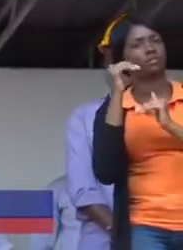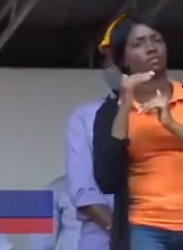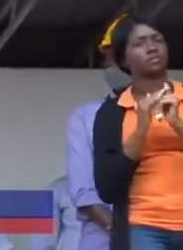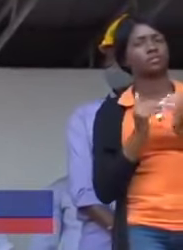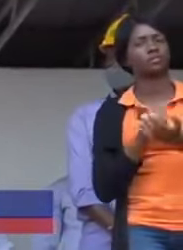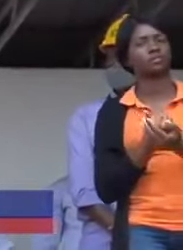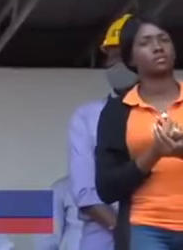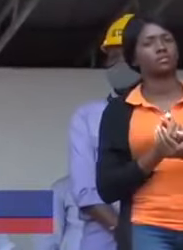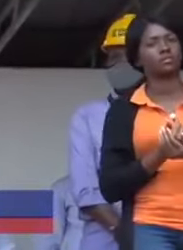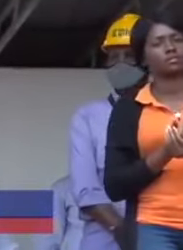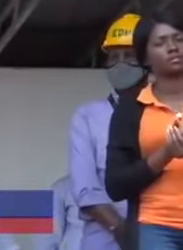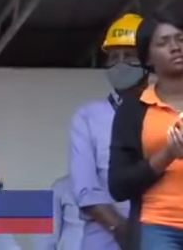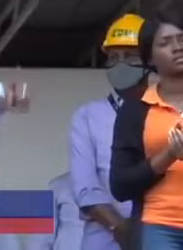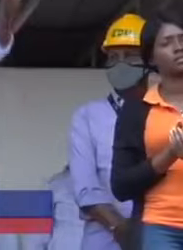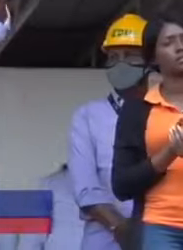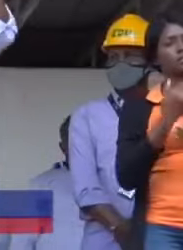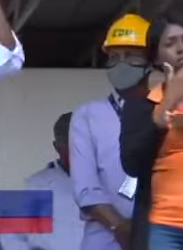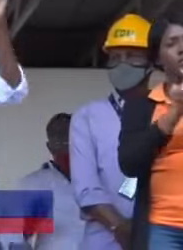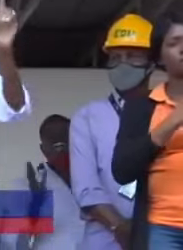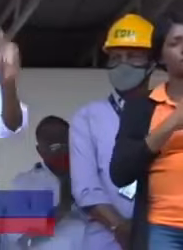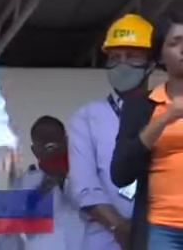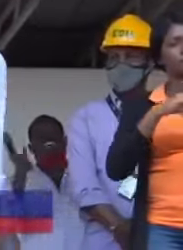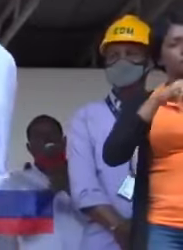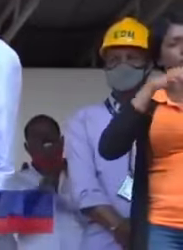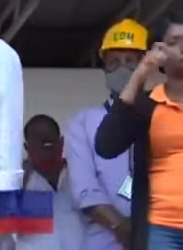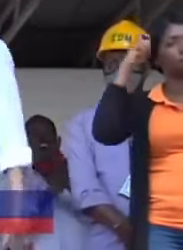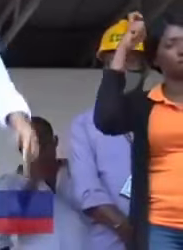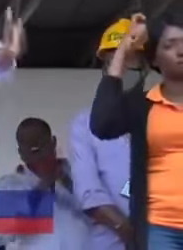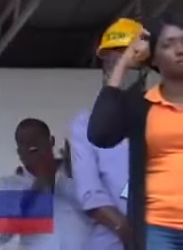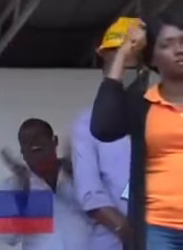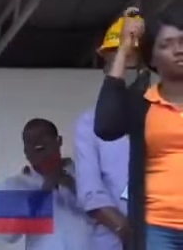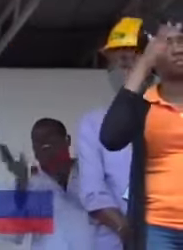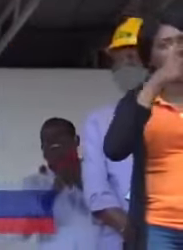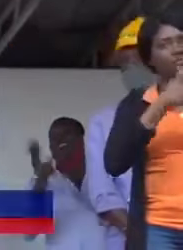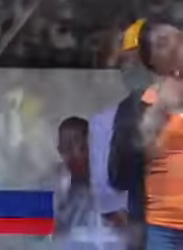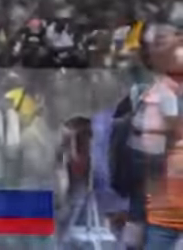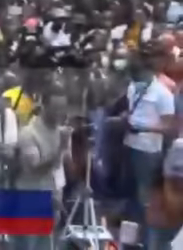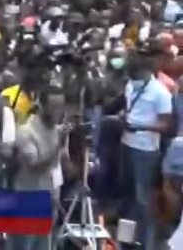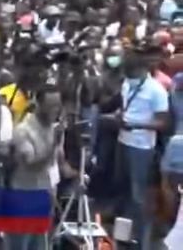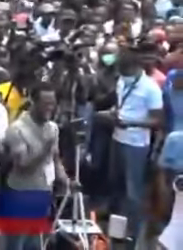constitution, tire ce mandat, y a élection!